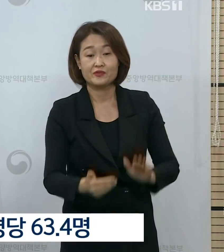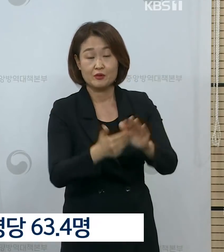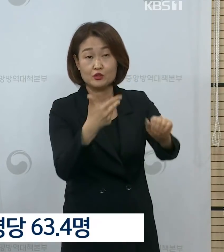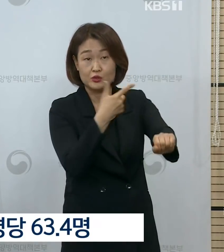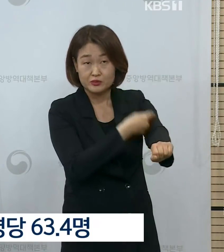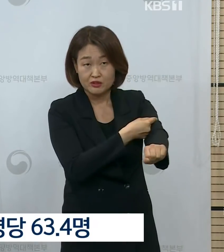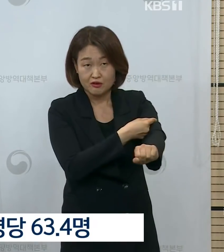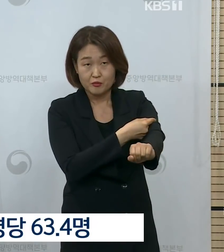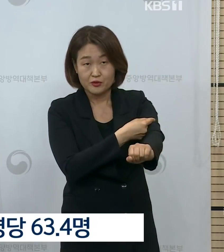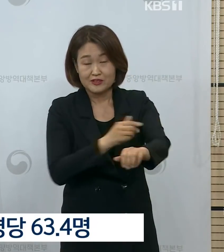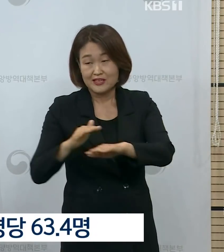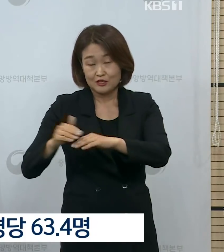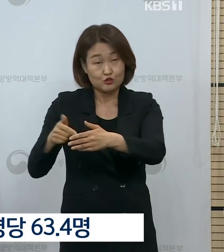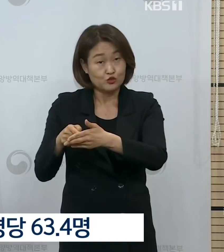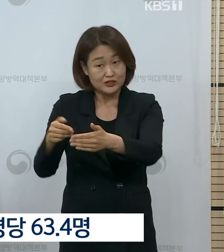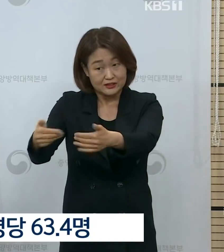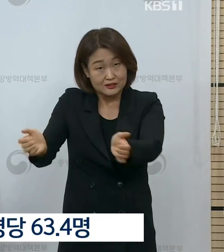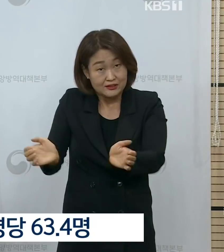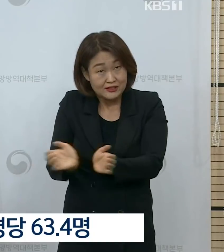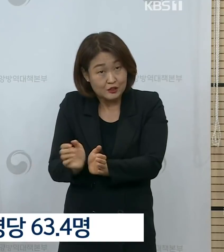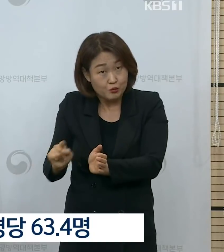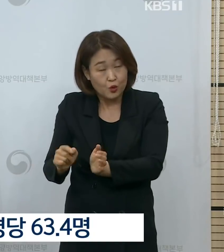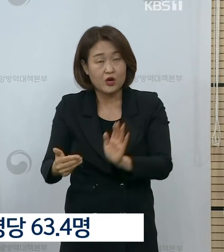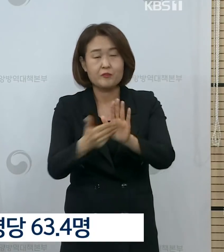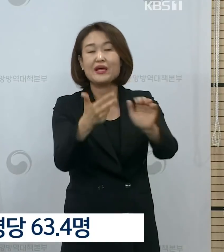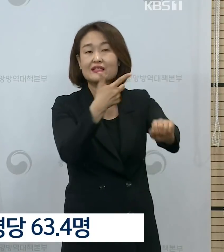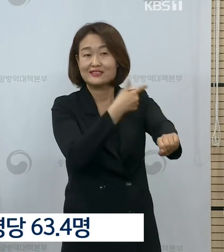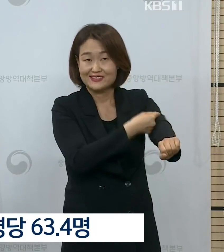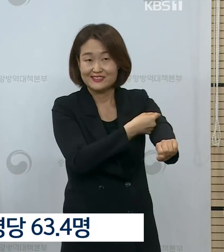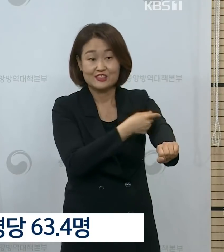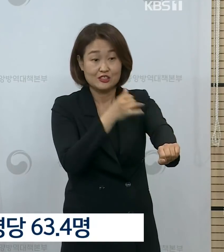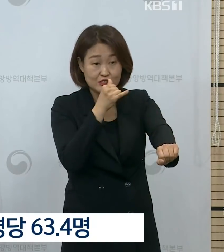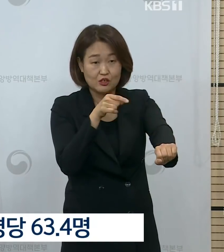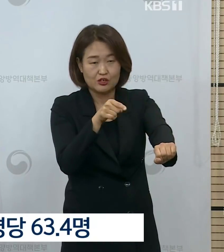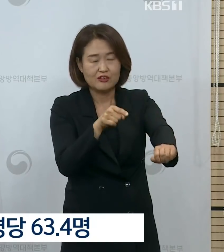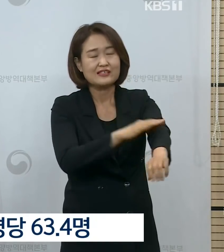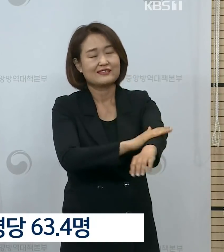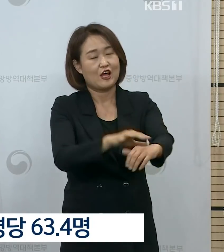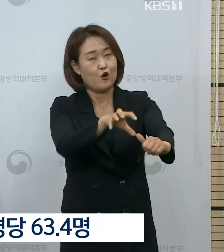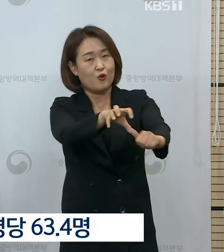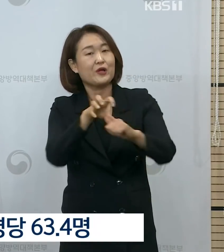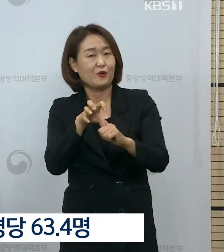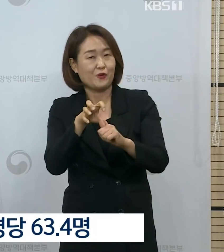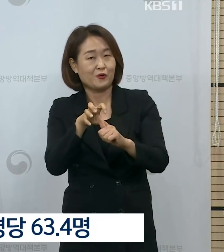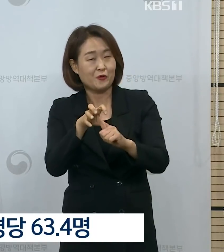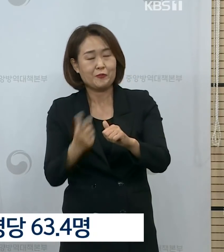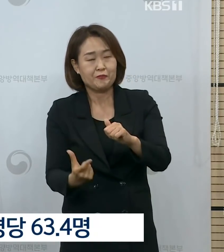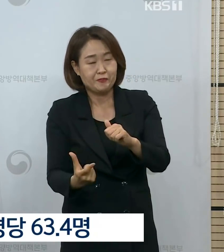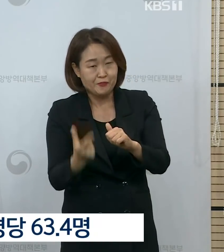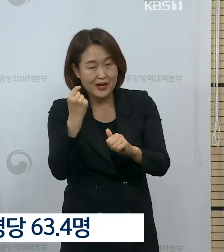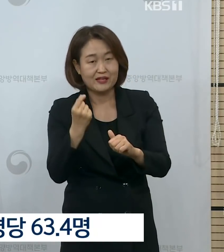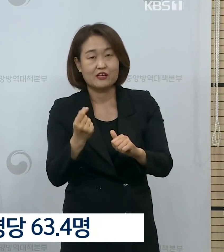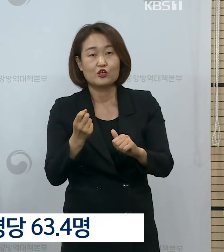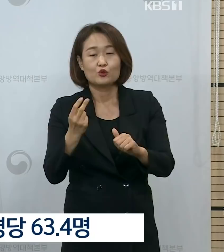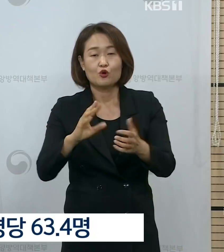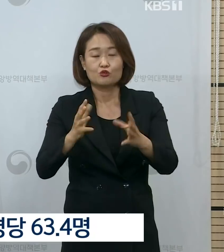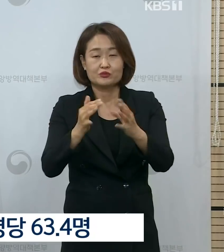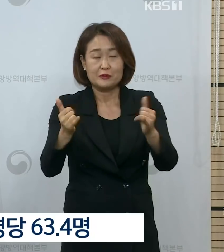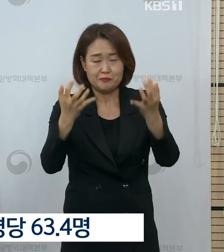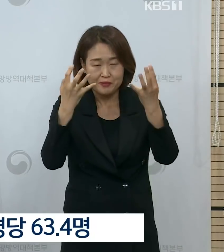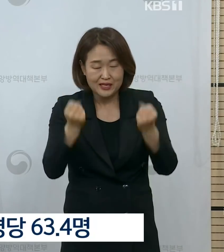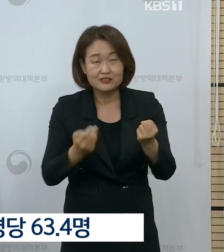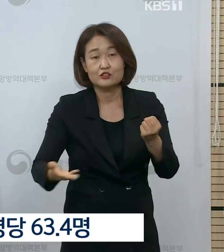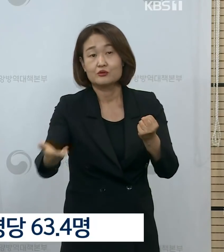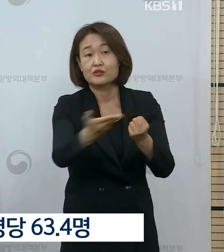예방접종 대응 추진단은 확보된 백신을 최대한 효율적으로 활용하여 더 신속하게 더 많은 국민에게